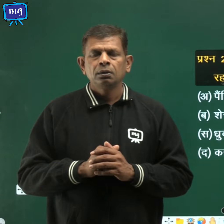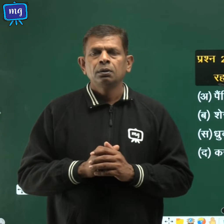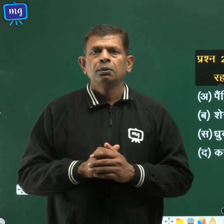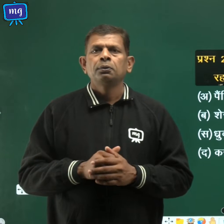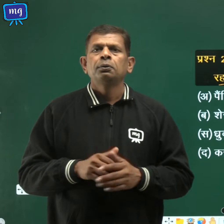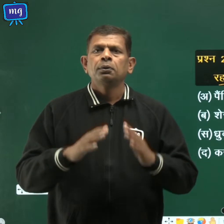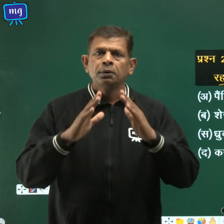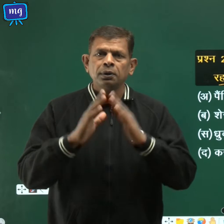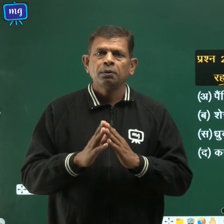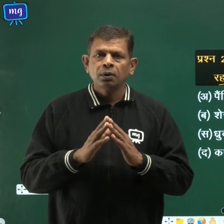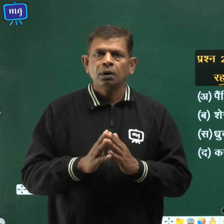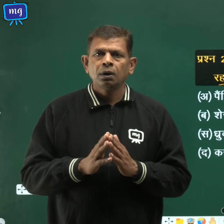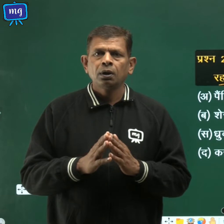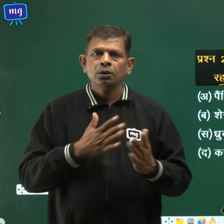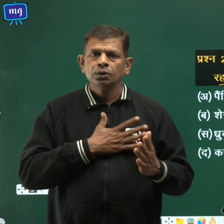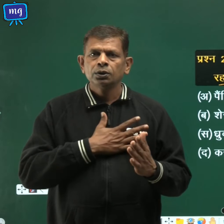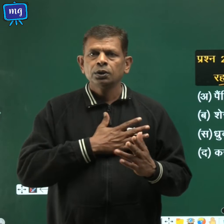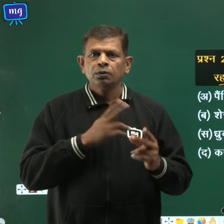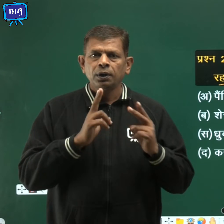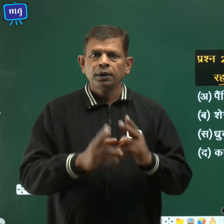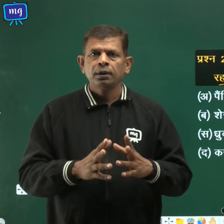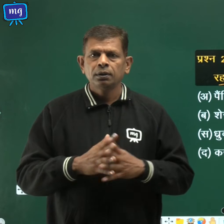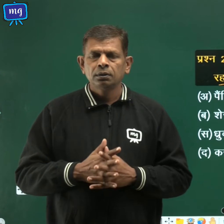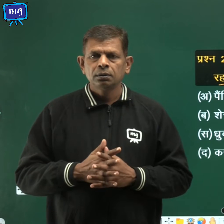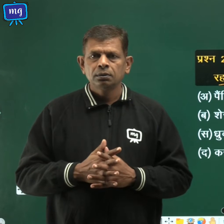रहने वाला जीव है